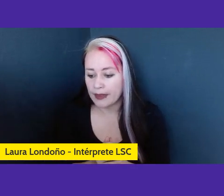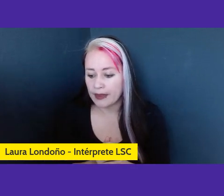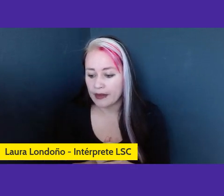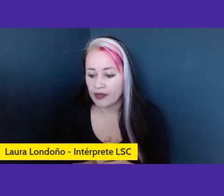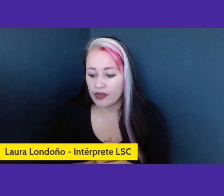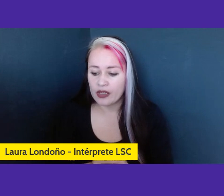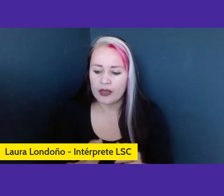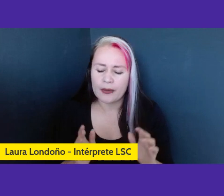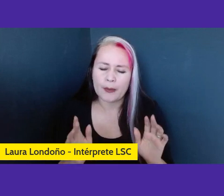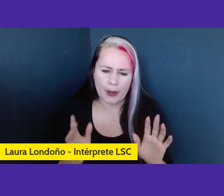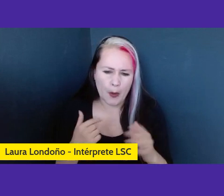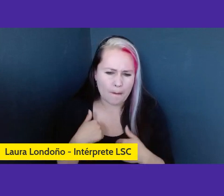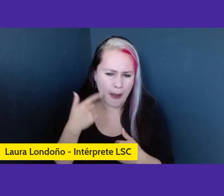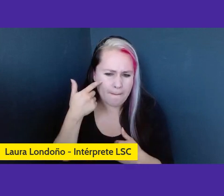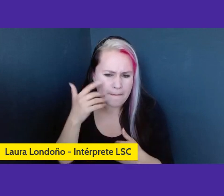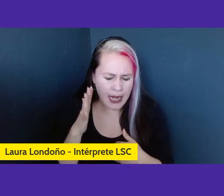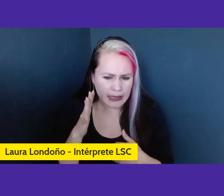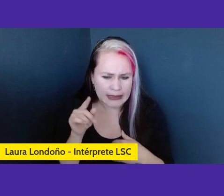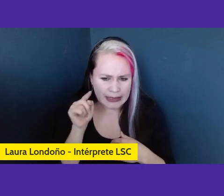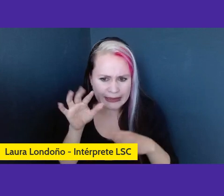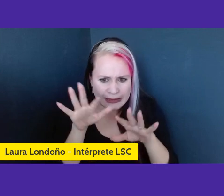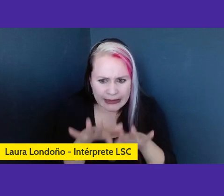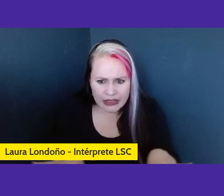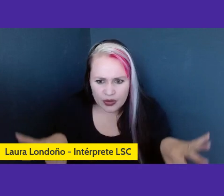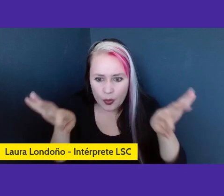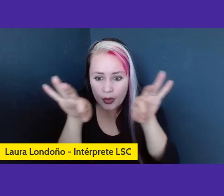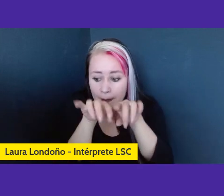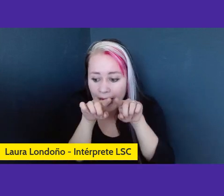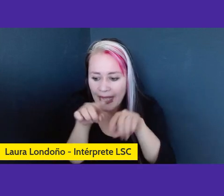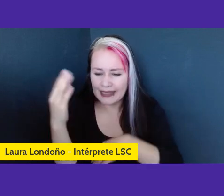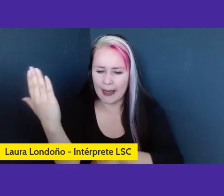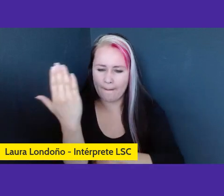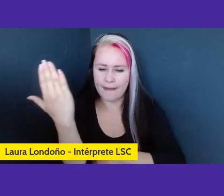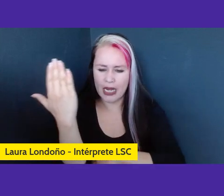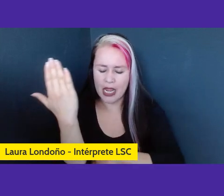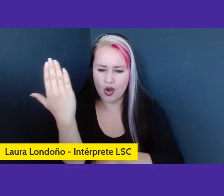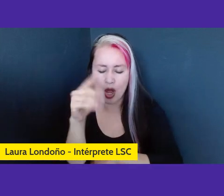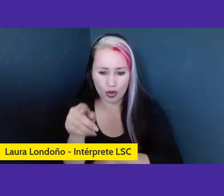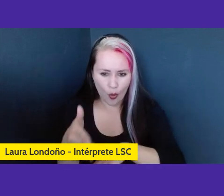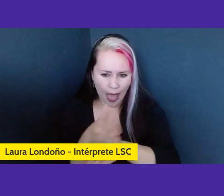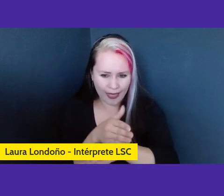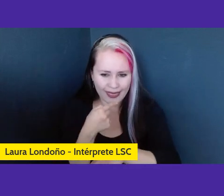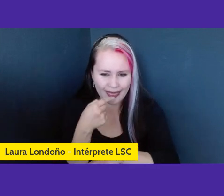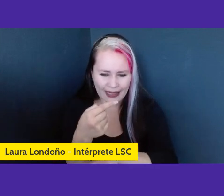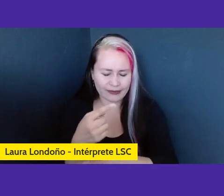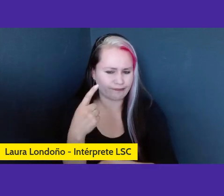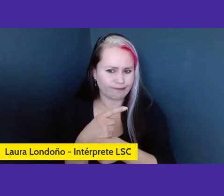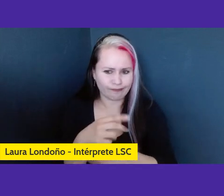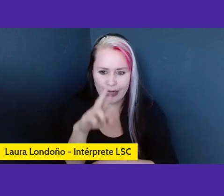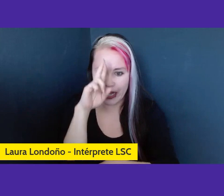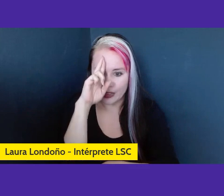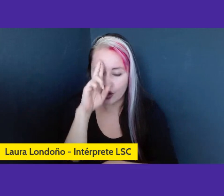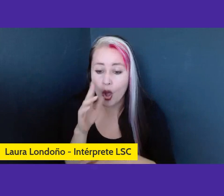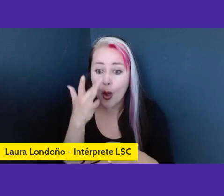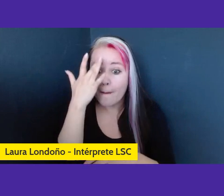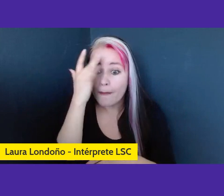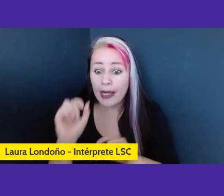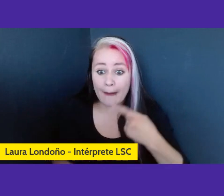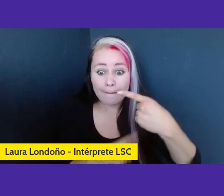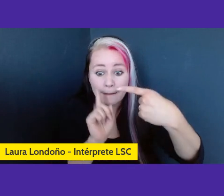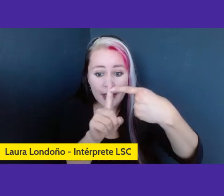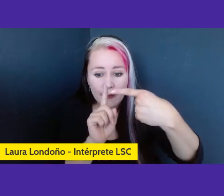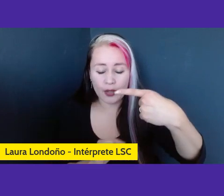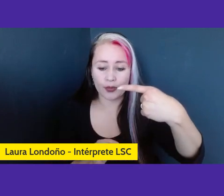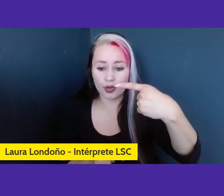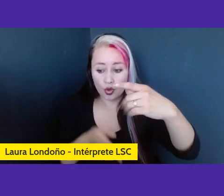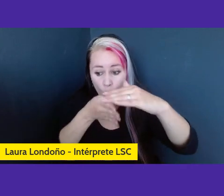Entonces me parece que es una sección muy importante para este tipo de películas que tú dices. Que lo que te permite es, primero,